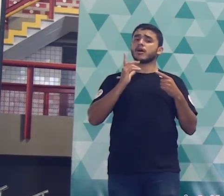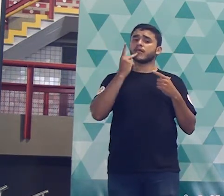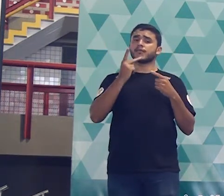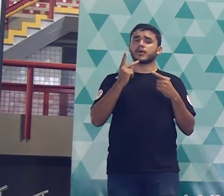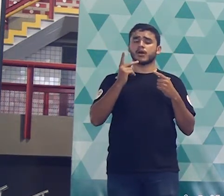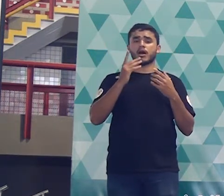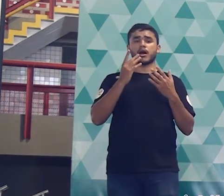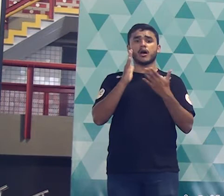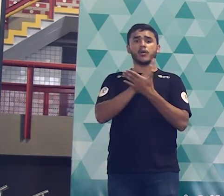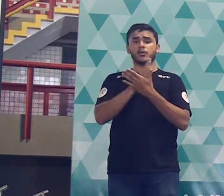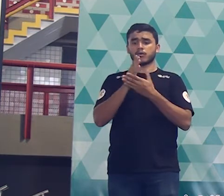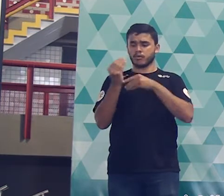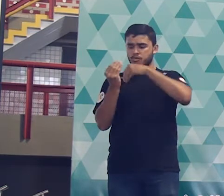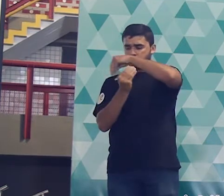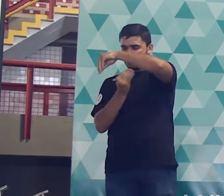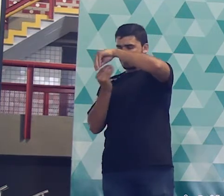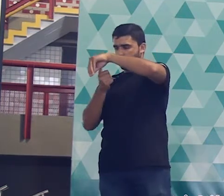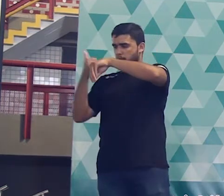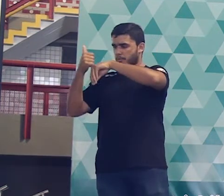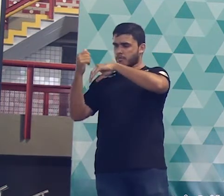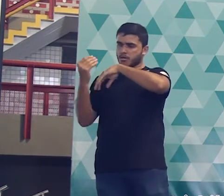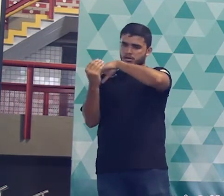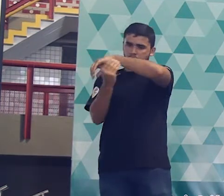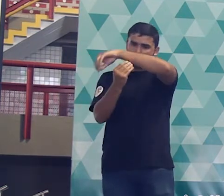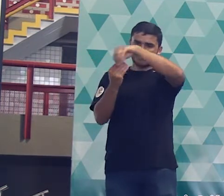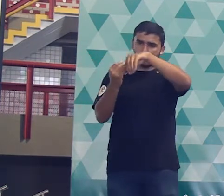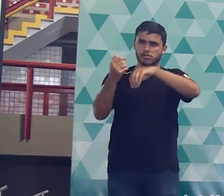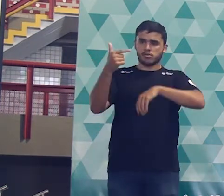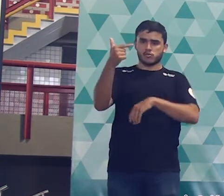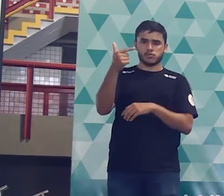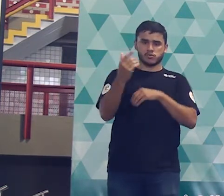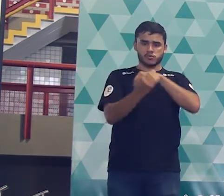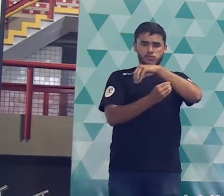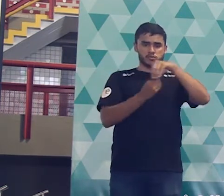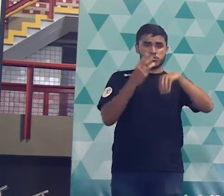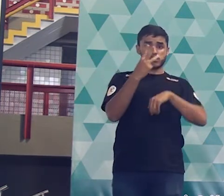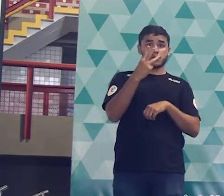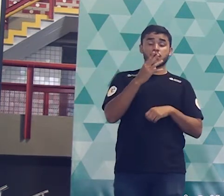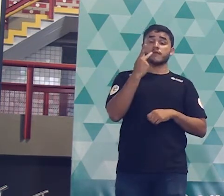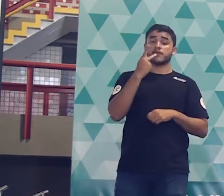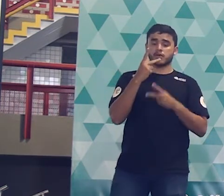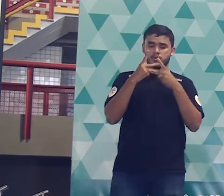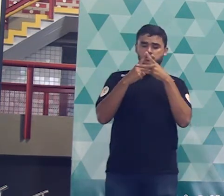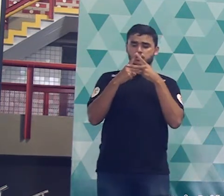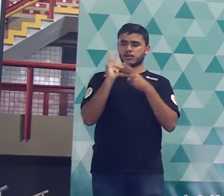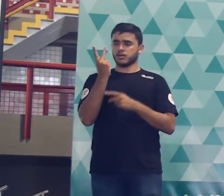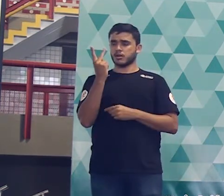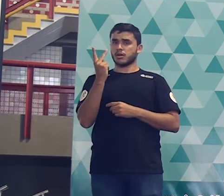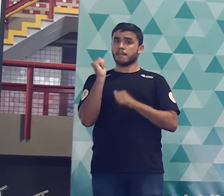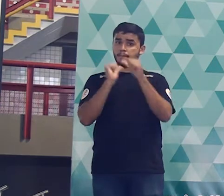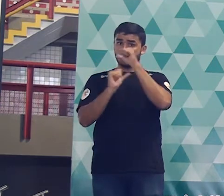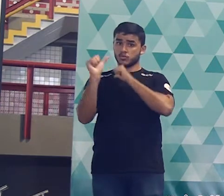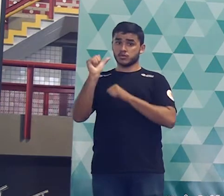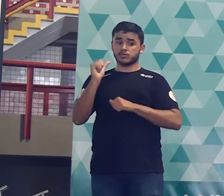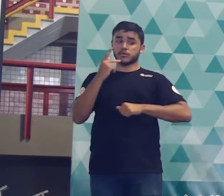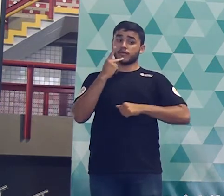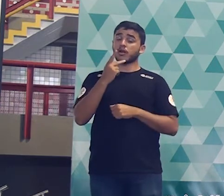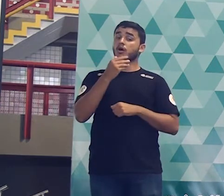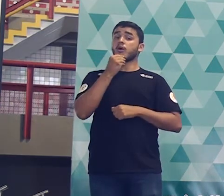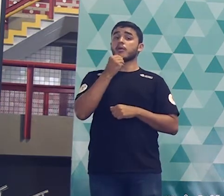mais lentas, que precisam de várias etapas. O ΔH altera? Segundo Hess,